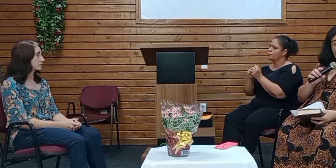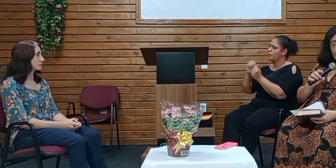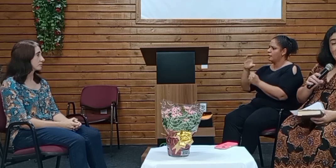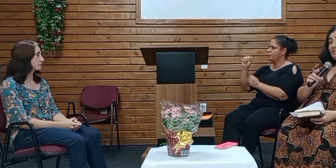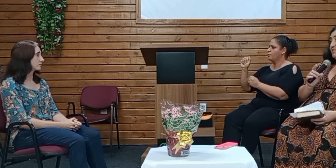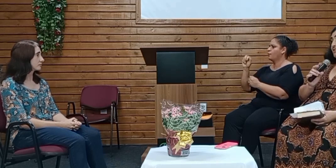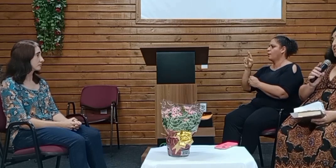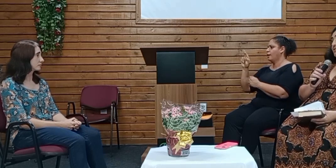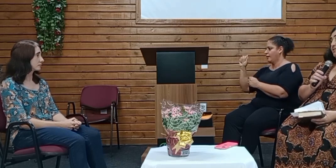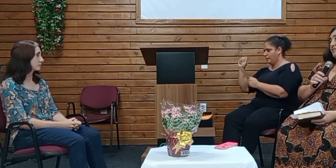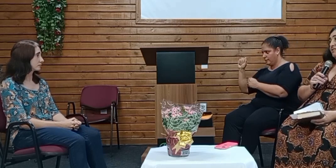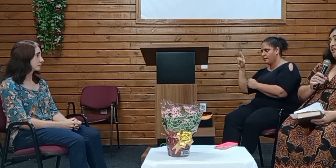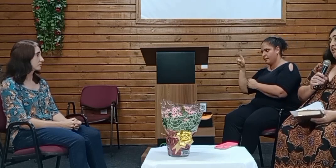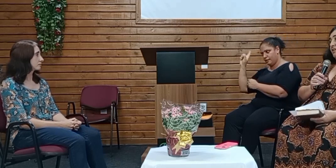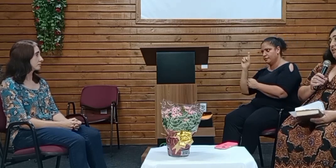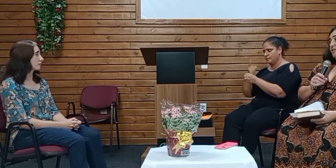Cará.